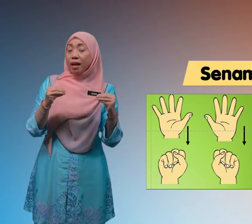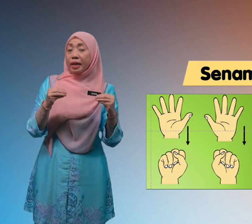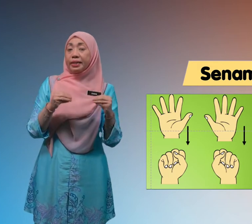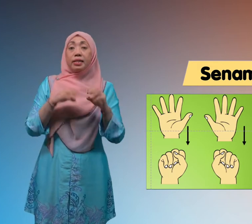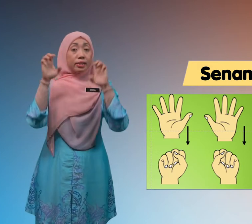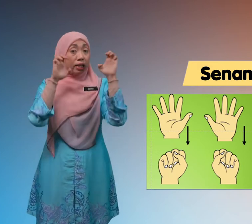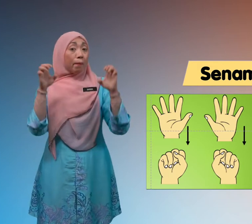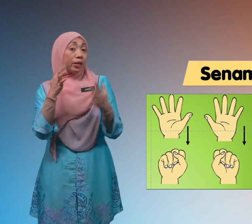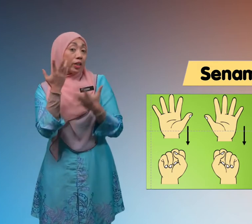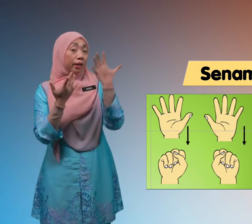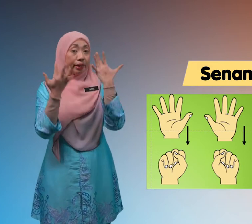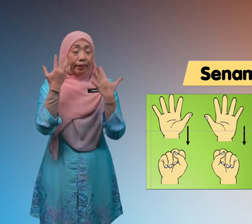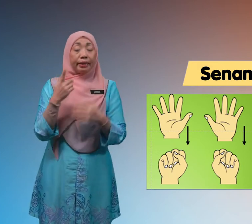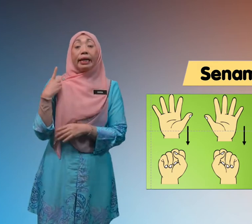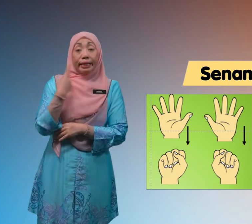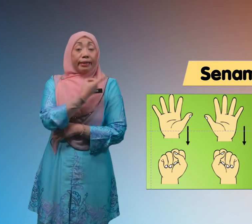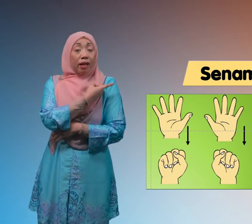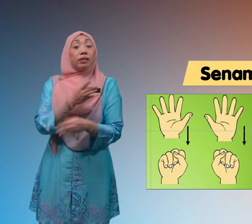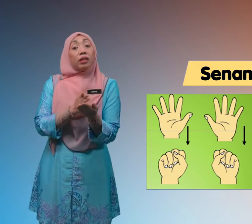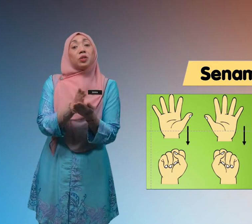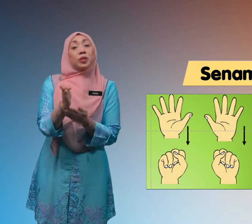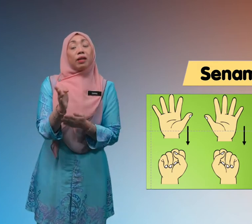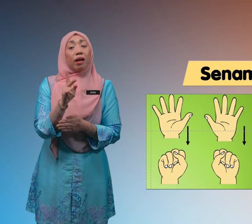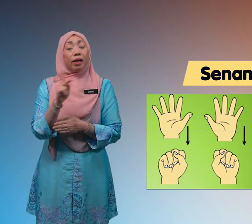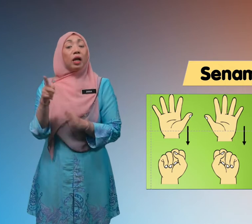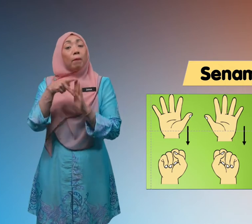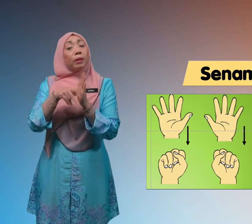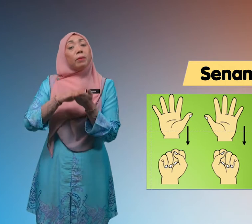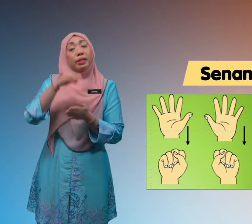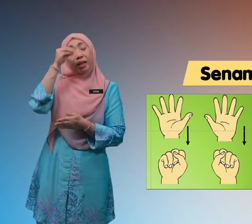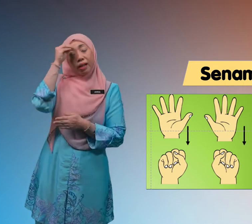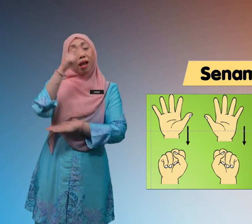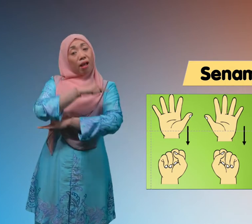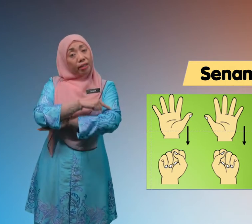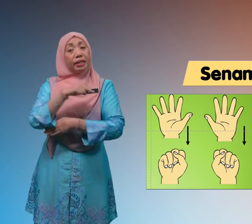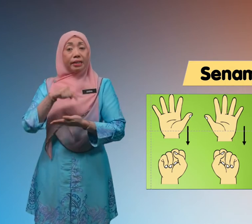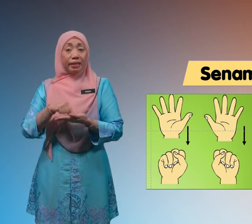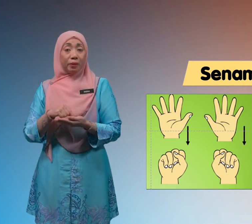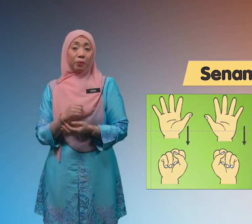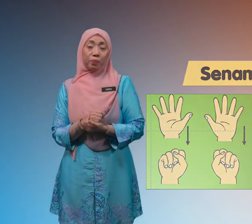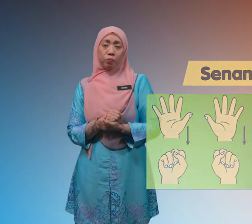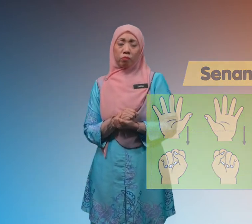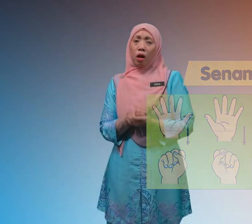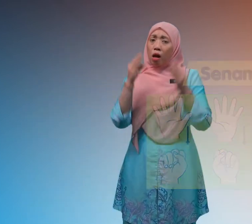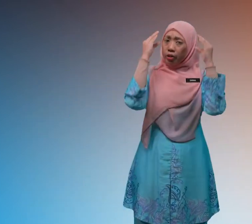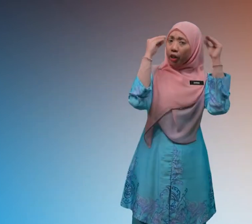Selesai senaman jari, kita teruskan pembelajaran hari ini. Cikgu